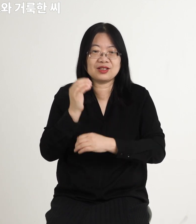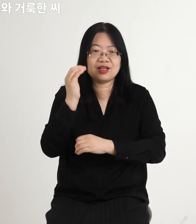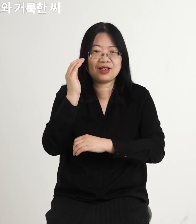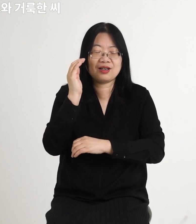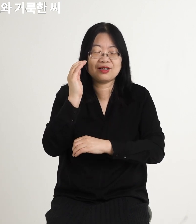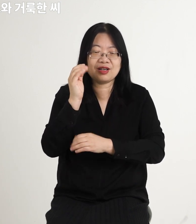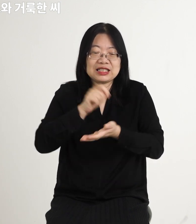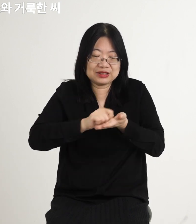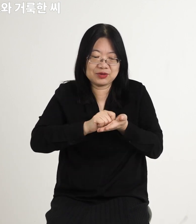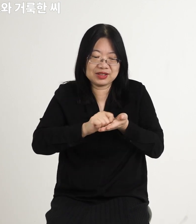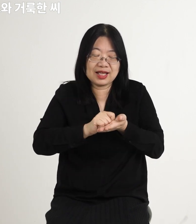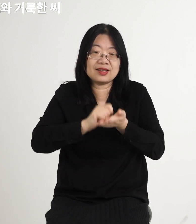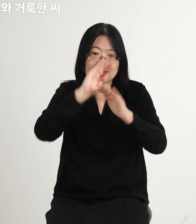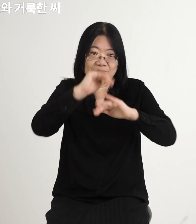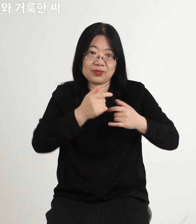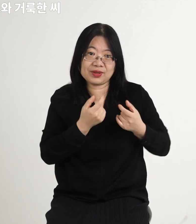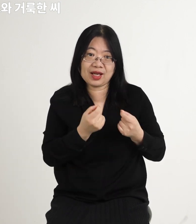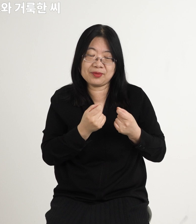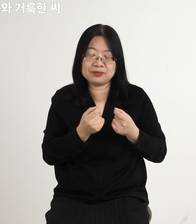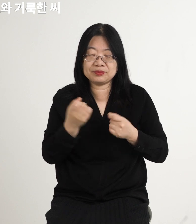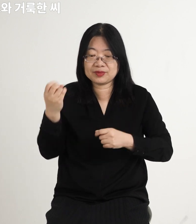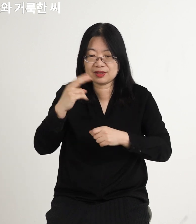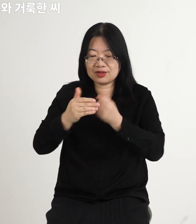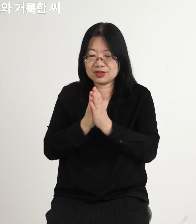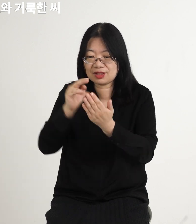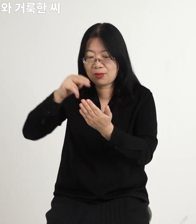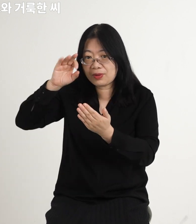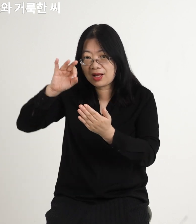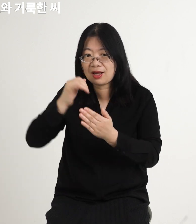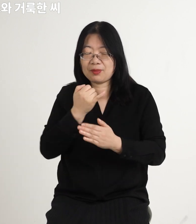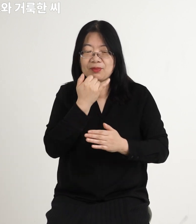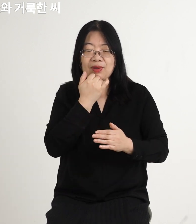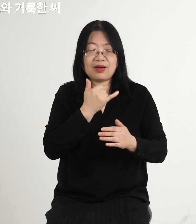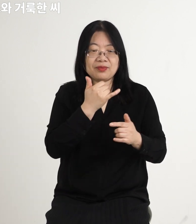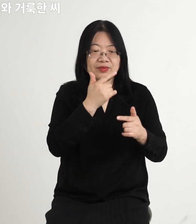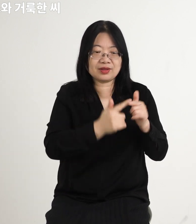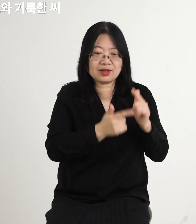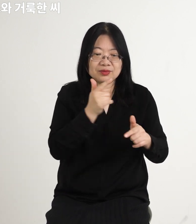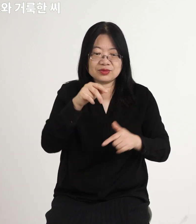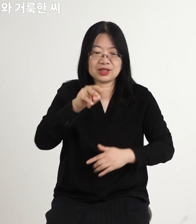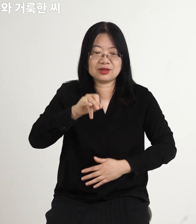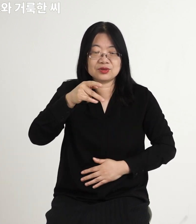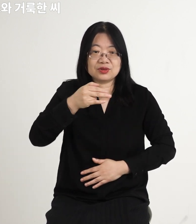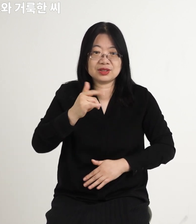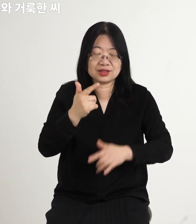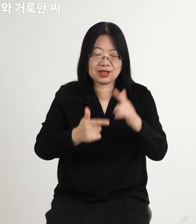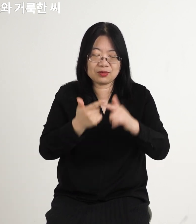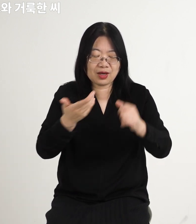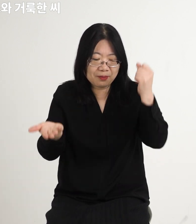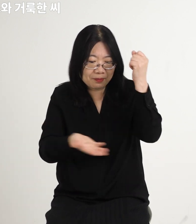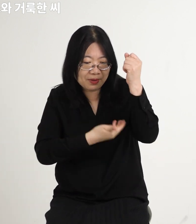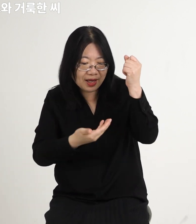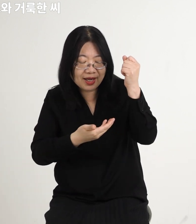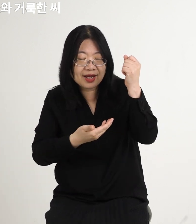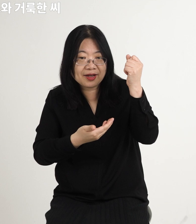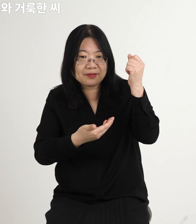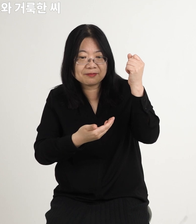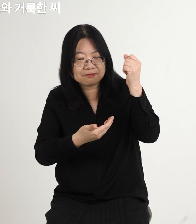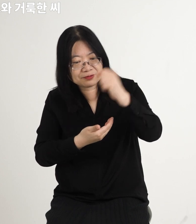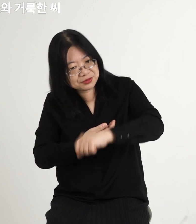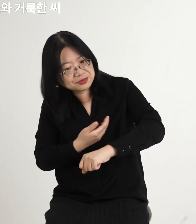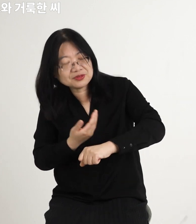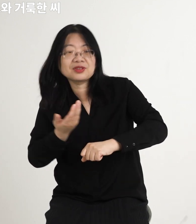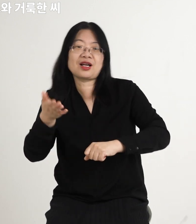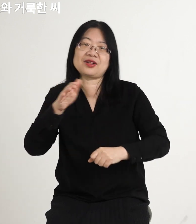밤나무와 상수리 나무가 배임을 당하여도, 자, 여러분, 혹시 저기 시골에서